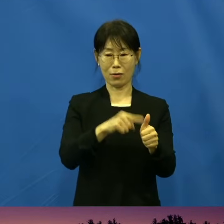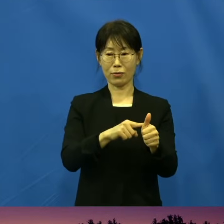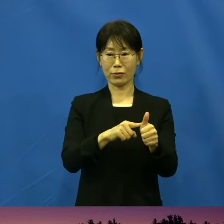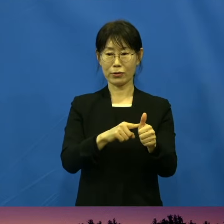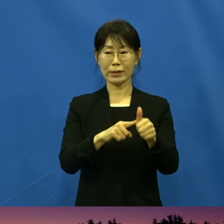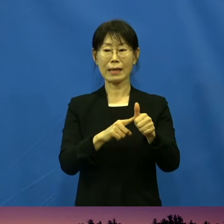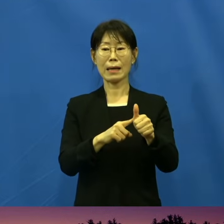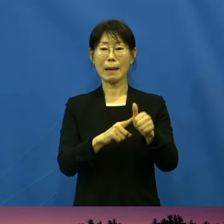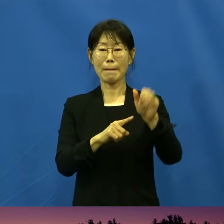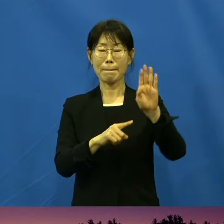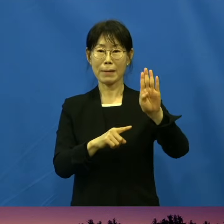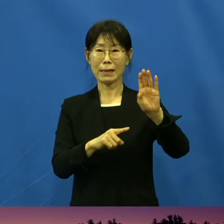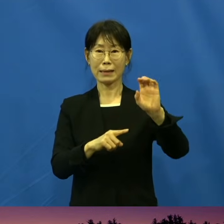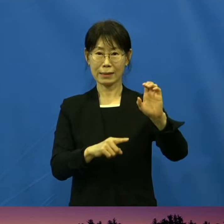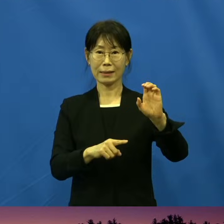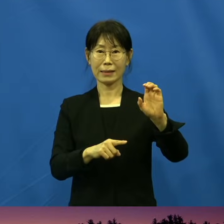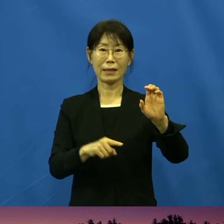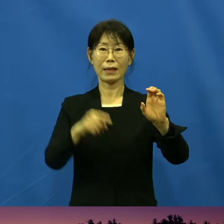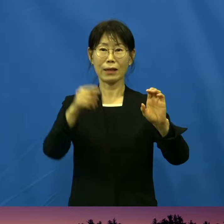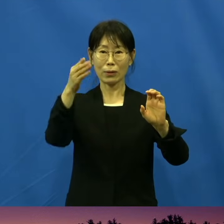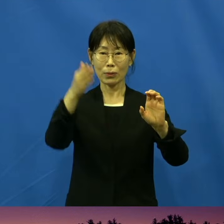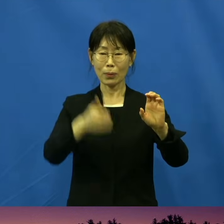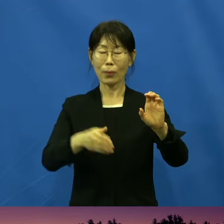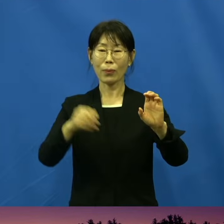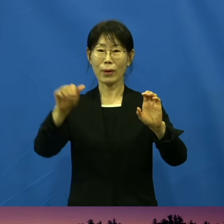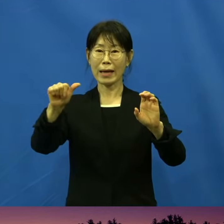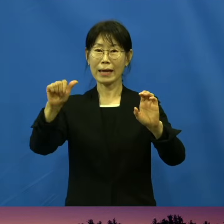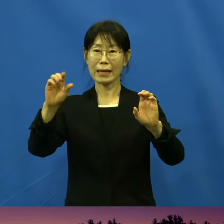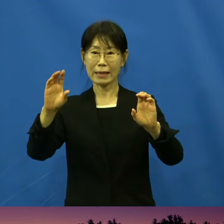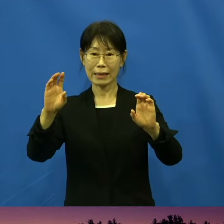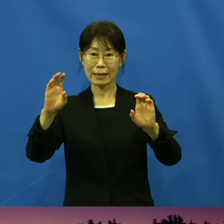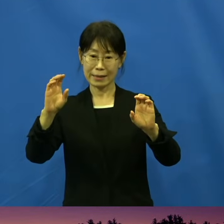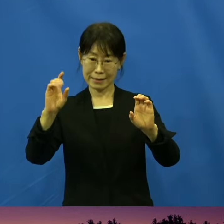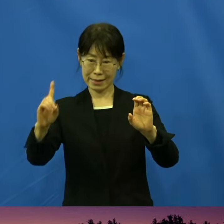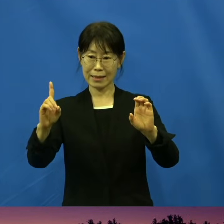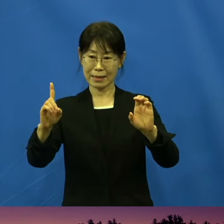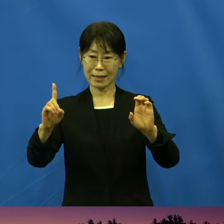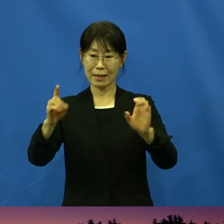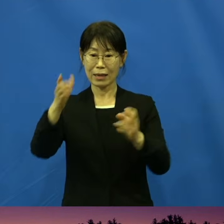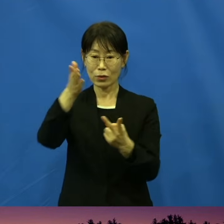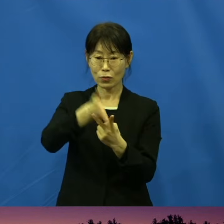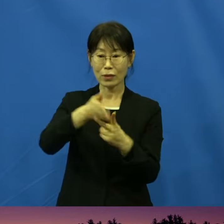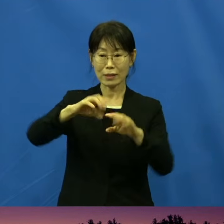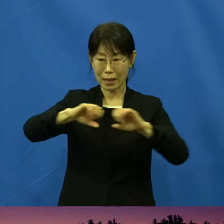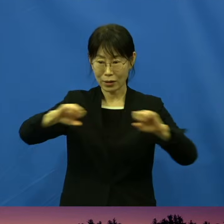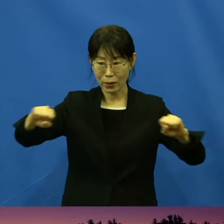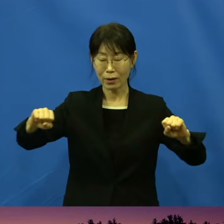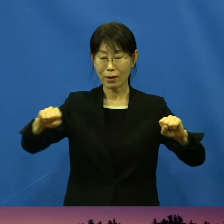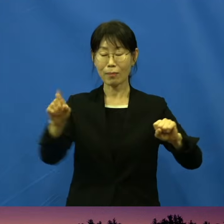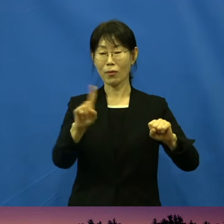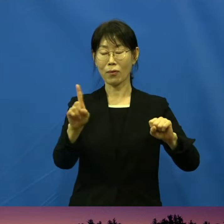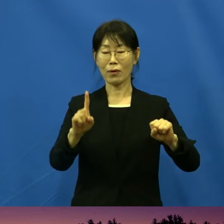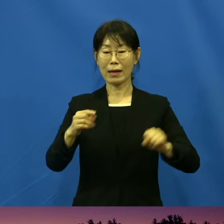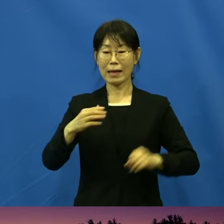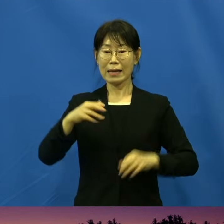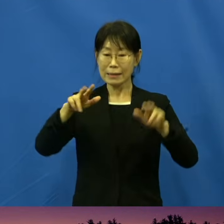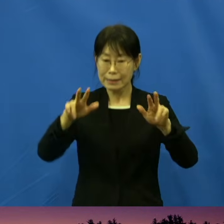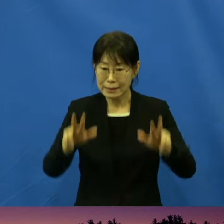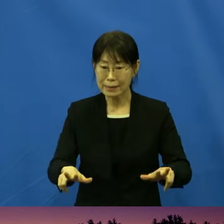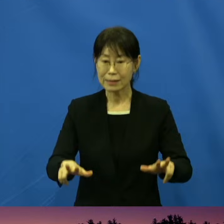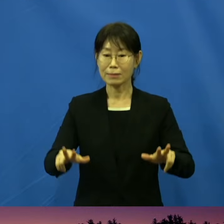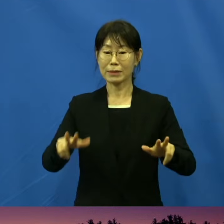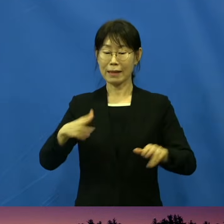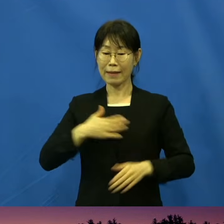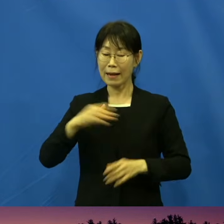AD가 나누어지는 것입니다. 자, 이러면 어떻게 나눠집니까? 이제는 내가 사는 것이 아니다. 여기서